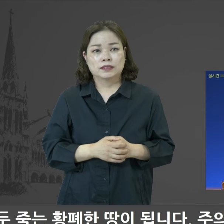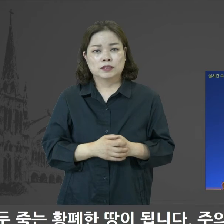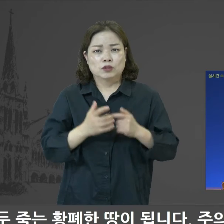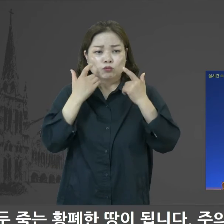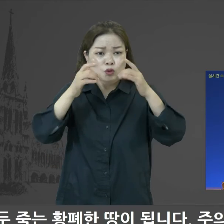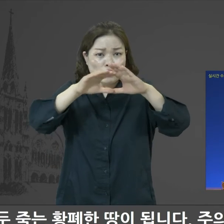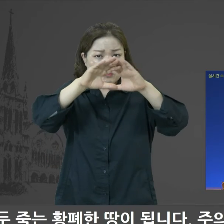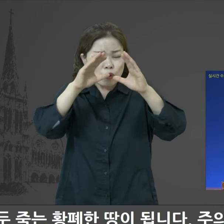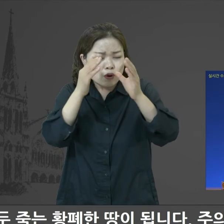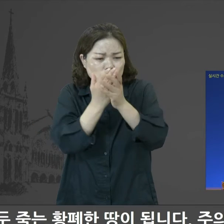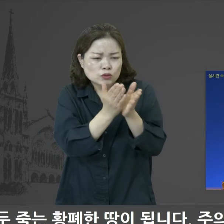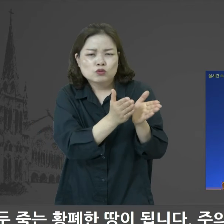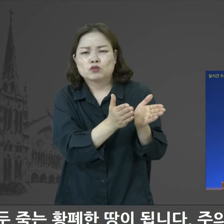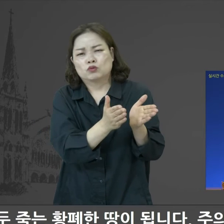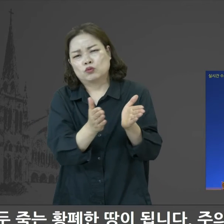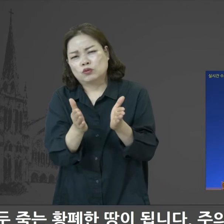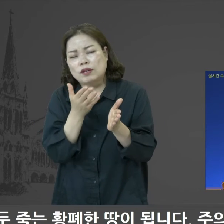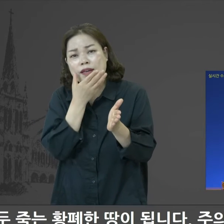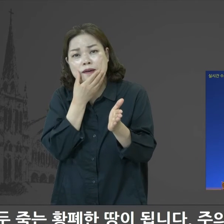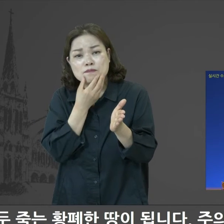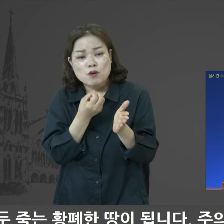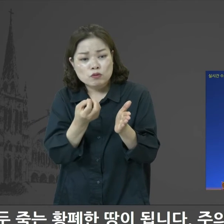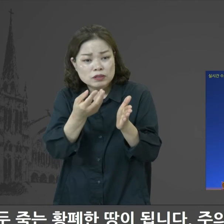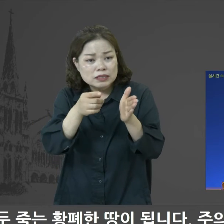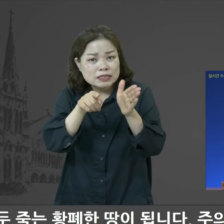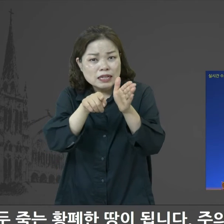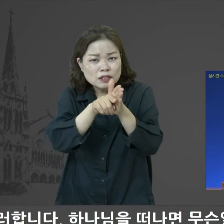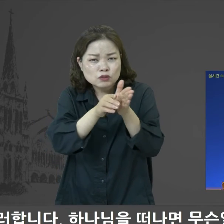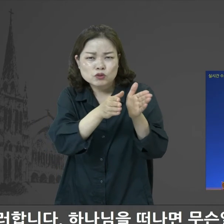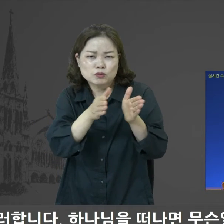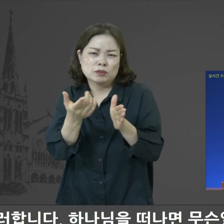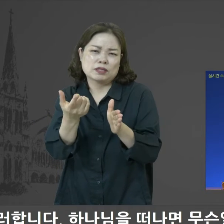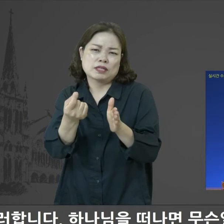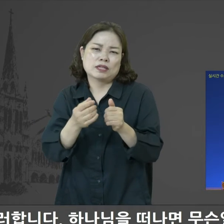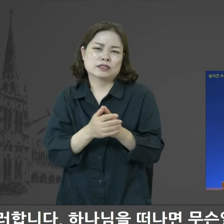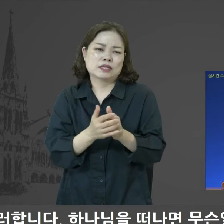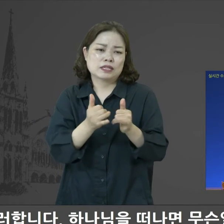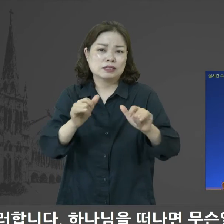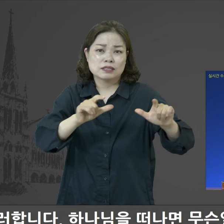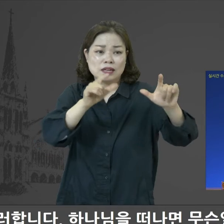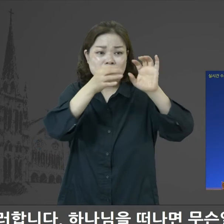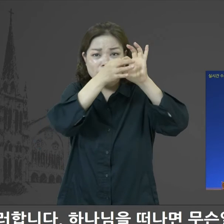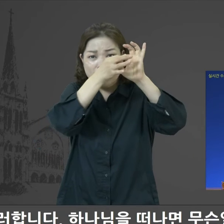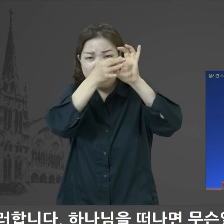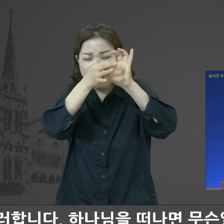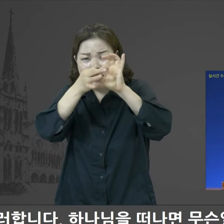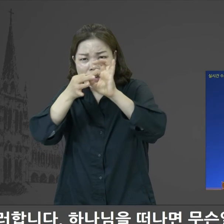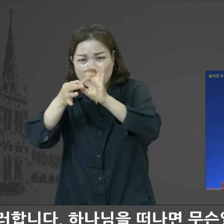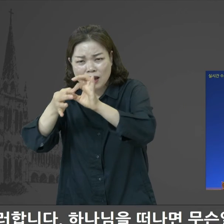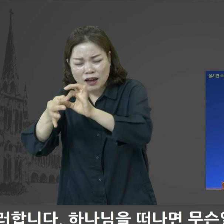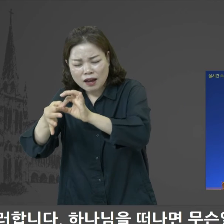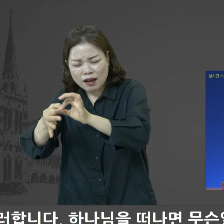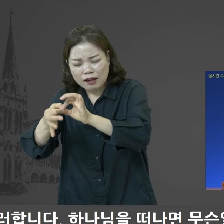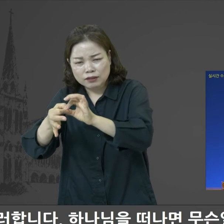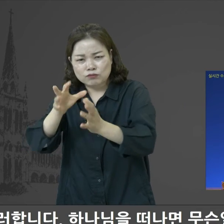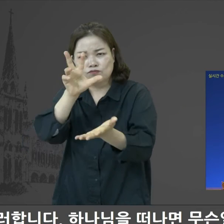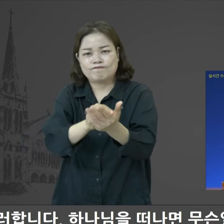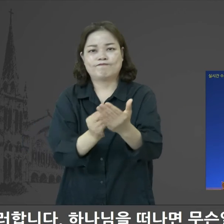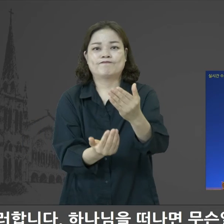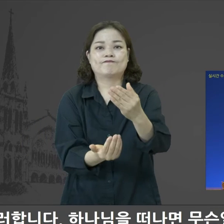분명 모든 것이 준비된 것 같은데, 행복을 위한 모든 요소가 다 준비된 것 같은데 인생의 계속해서 브레이크가